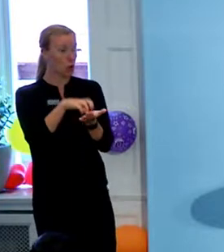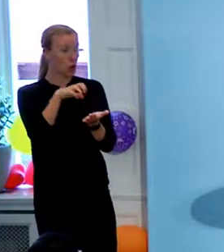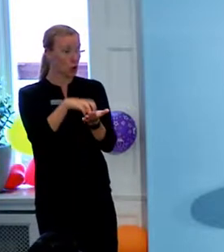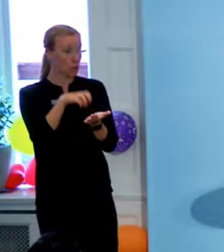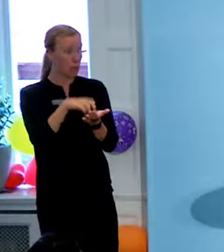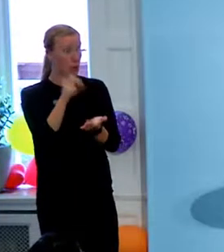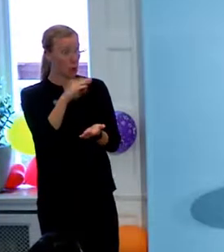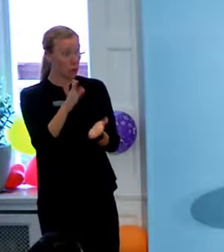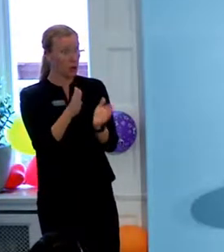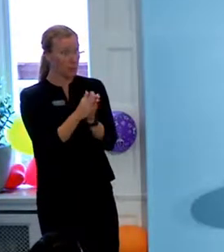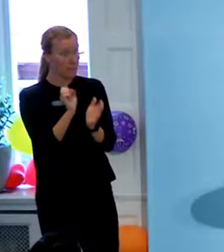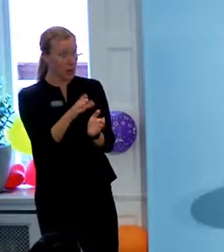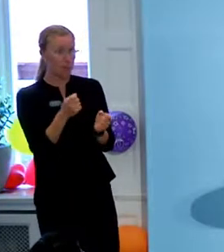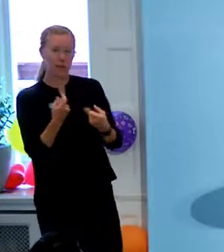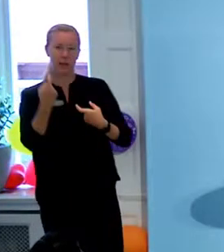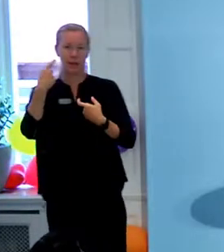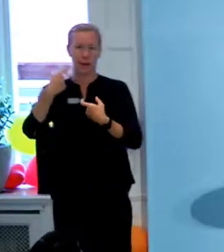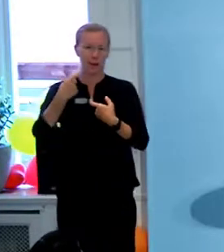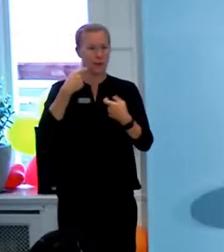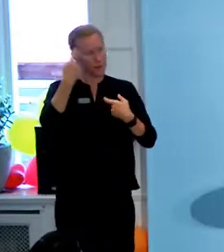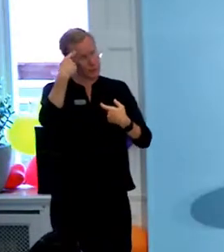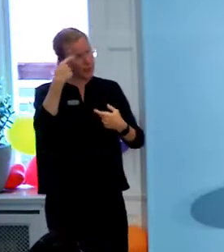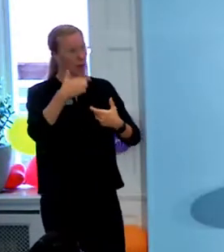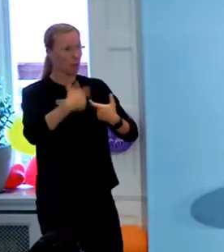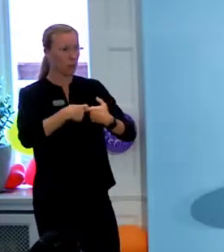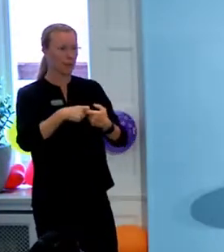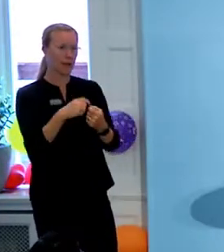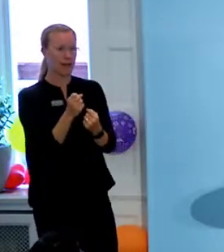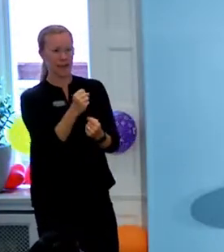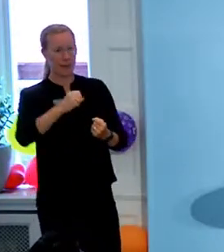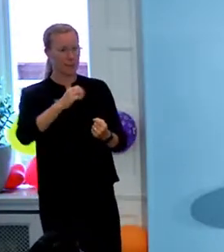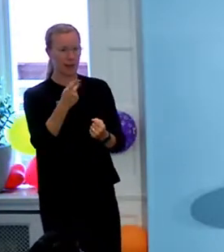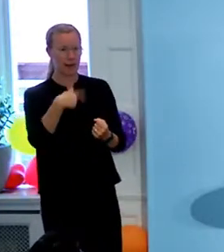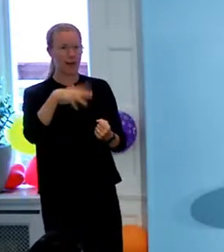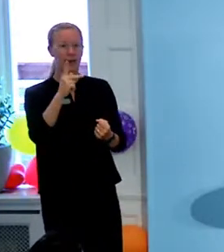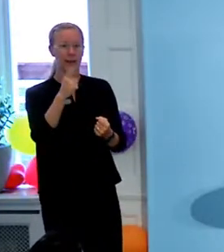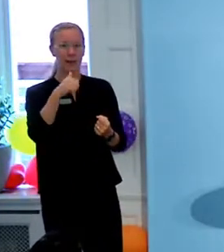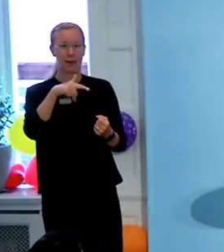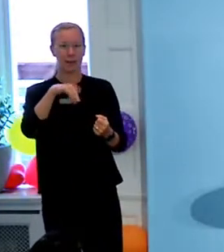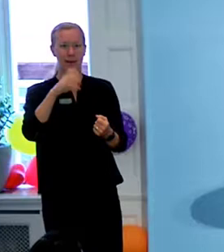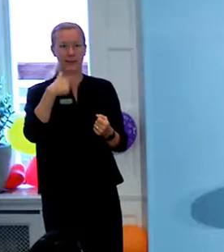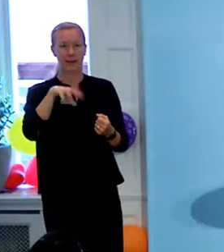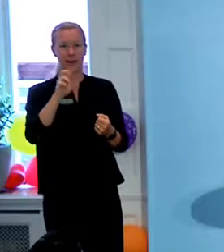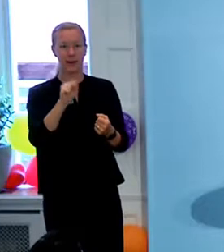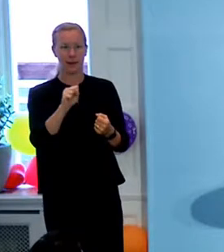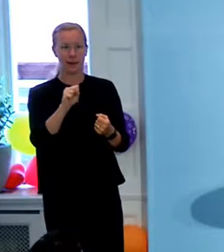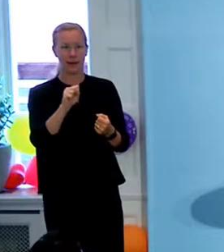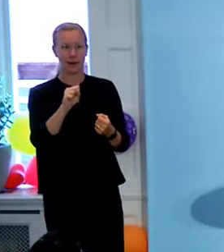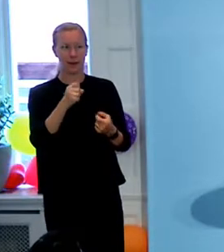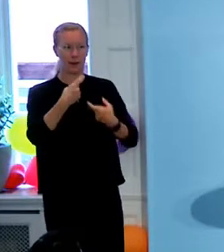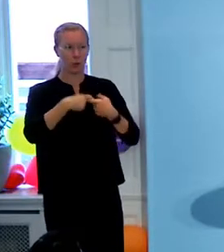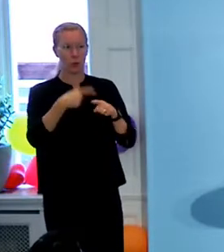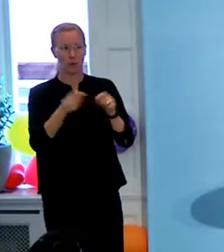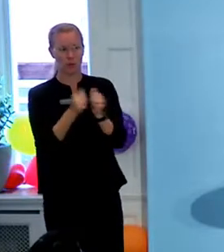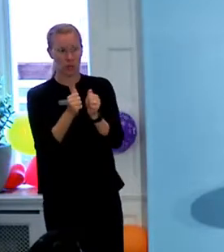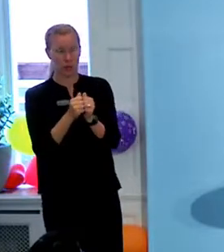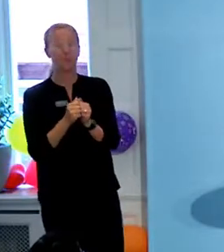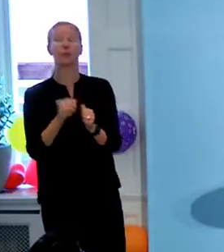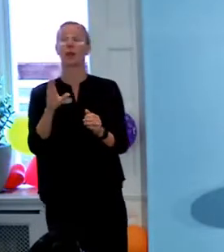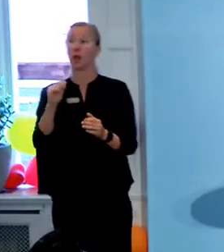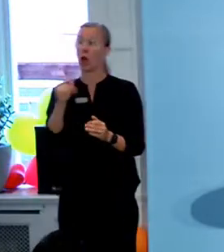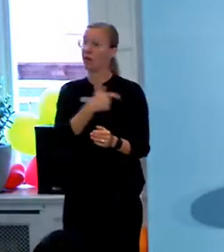ska säga någonting om detta med kriminaliseringen. För det finns ju förslag nu om kriminalisering av vissa saker. Mm. Men vi